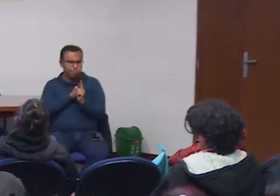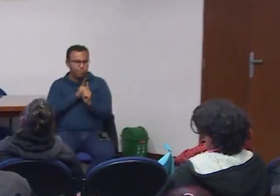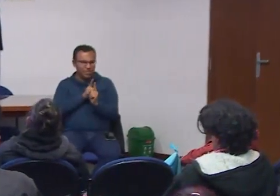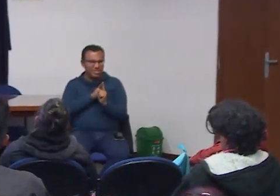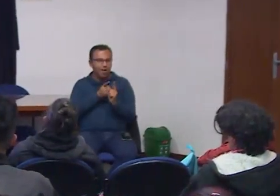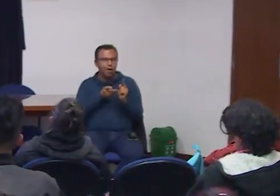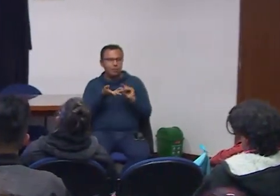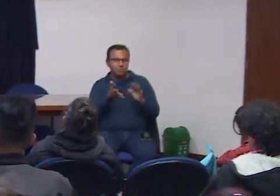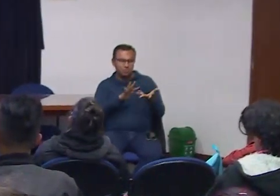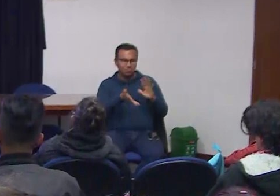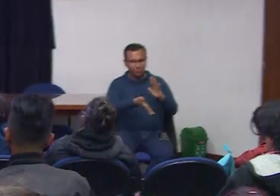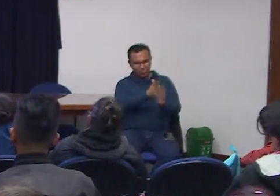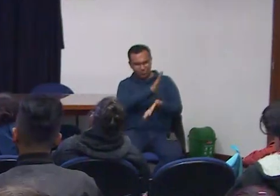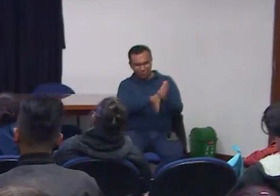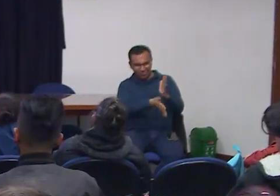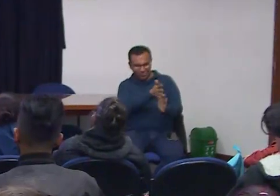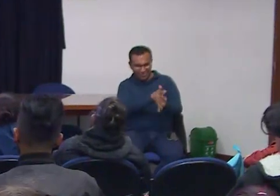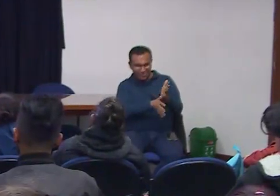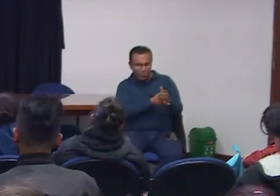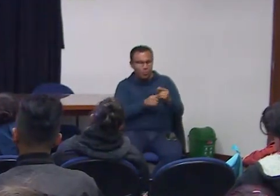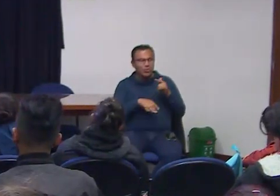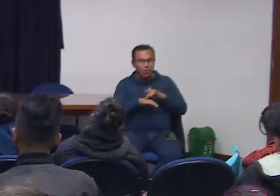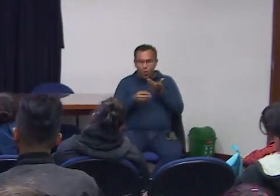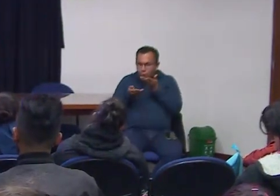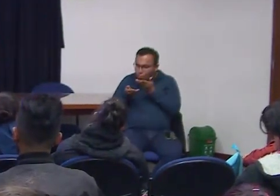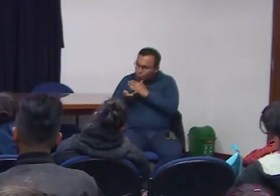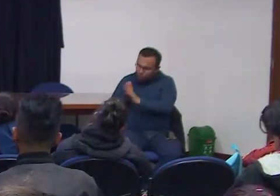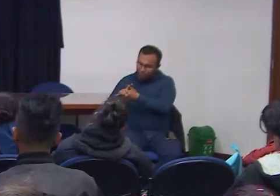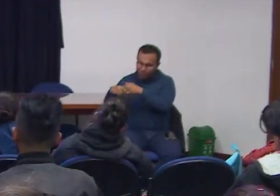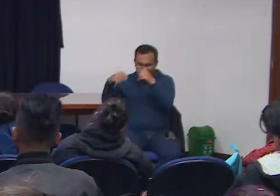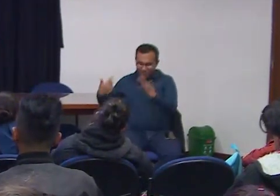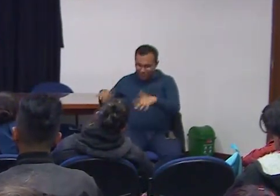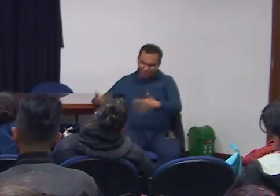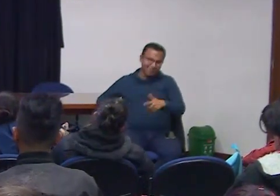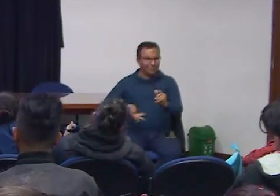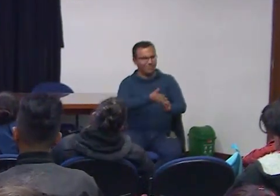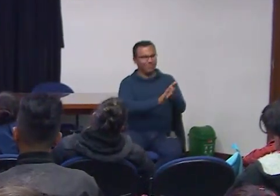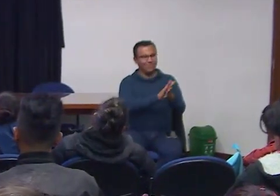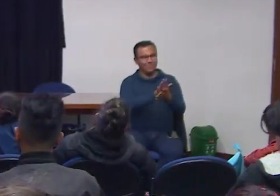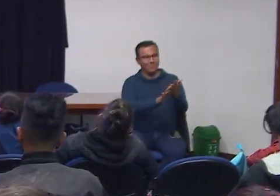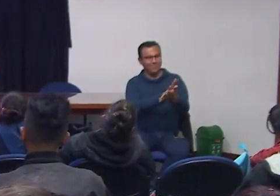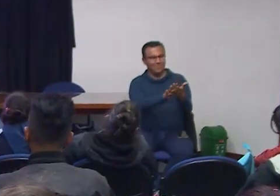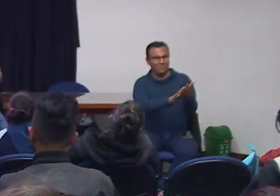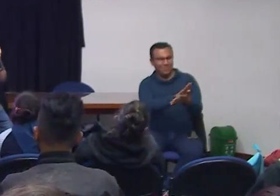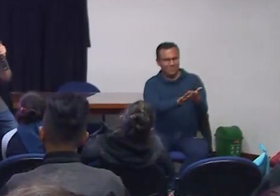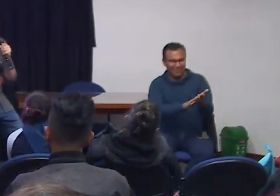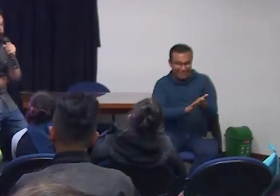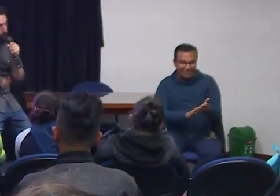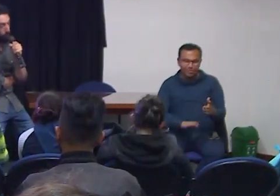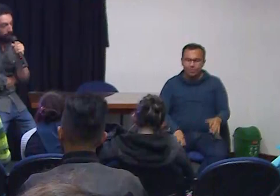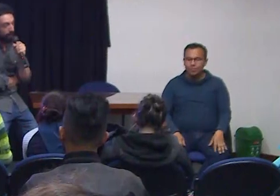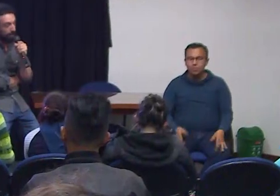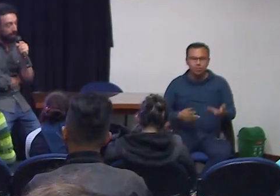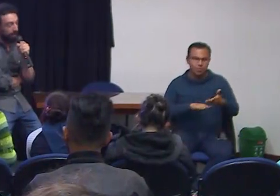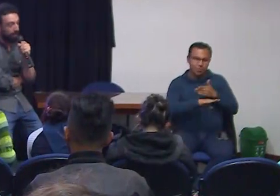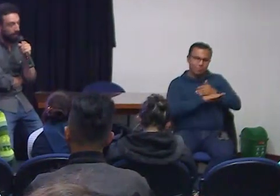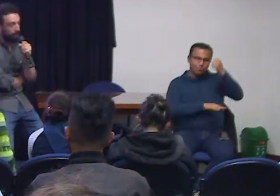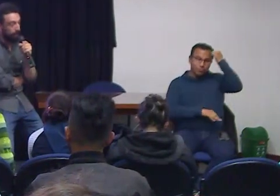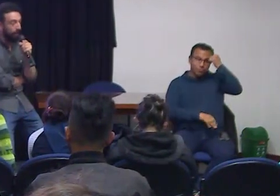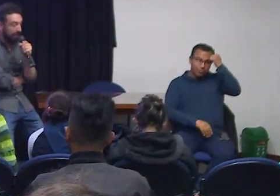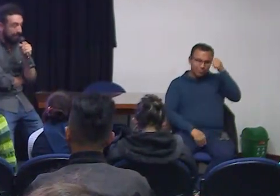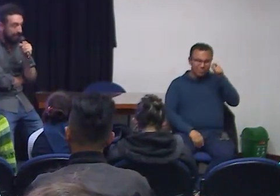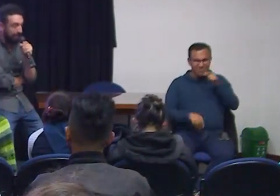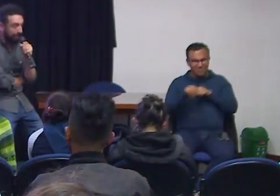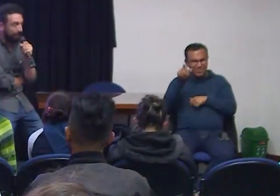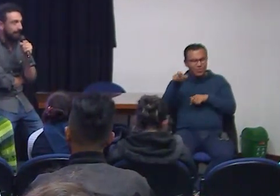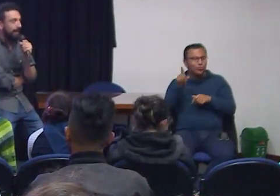me dio algunas bases pero tengo que volverlas a retomar Sí porque lo que pasa es que con la profesora que tuve con